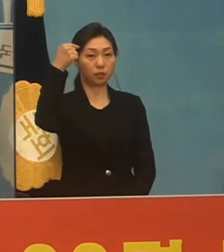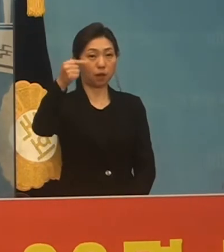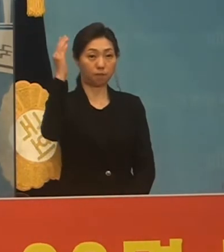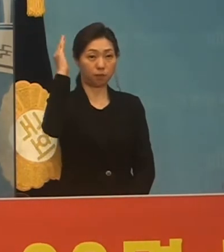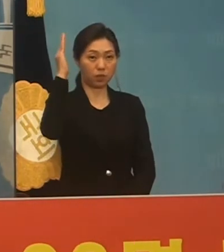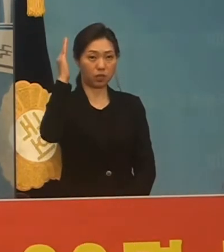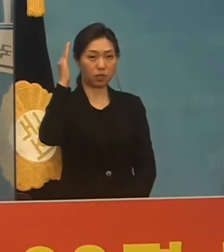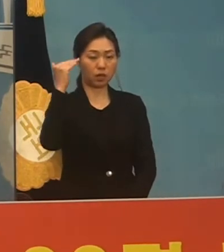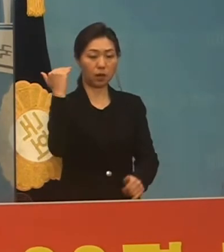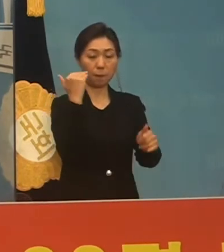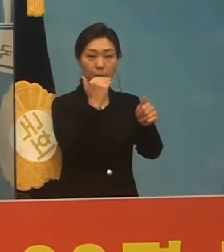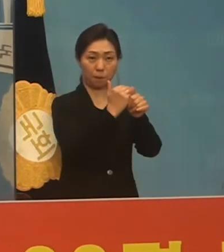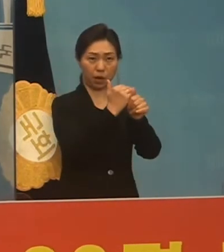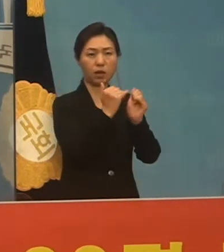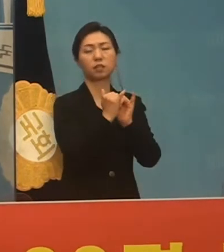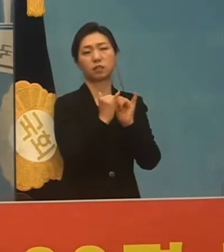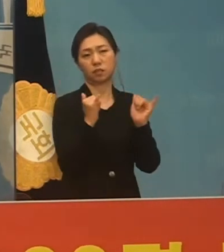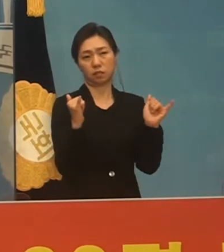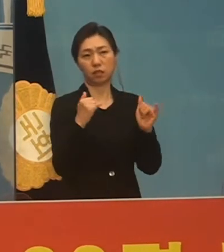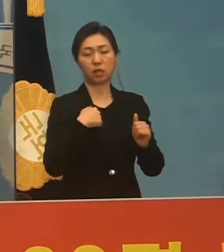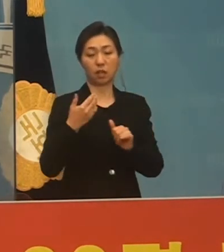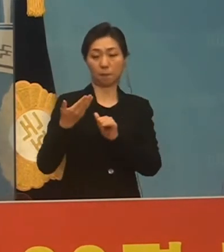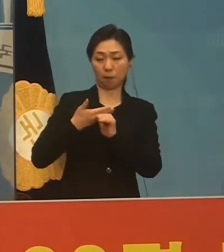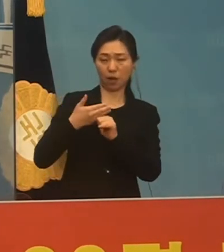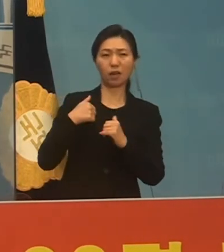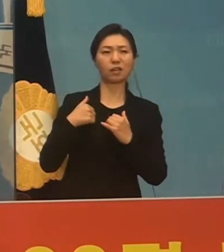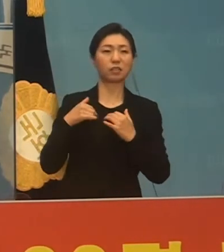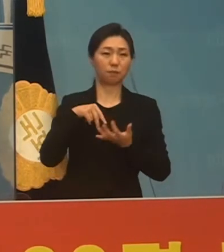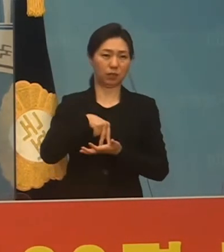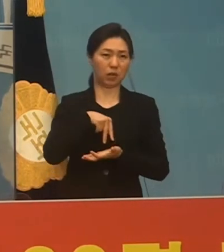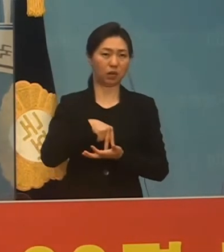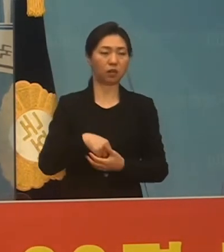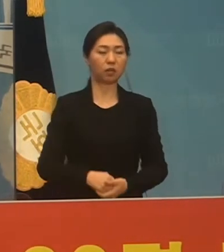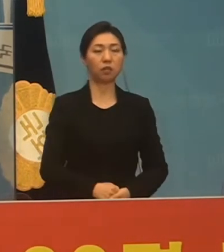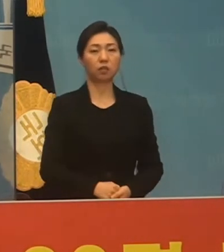다음은 해고 당사자이면서